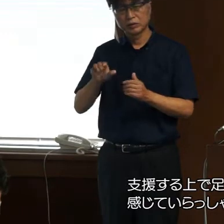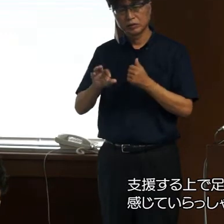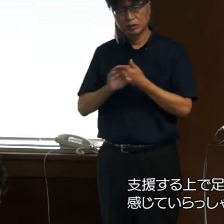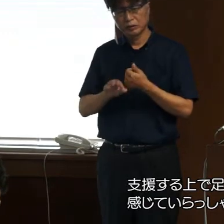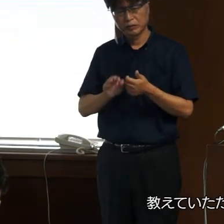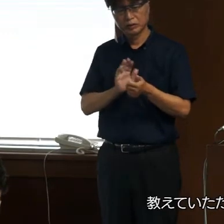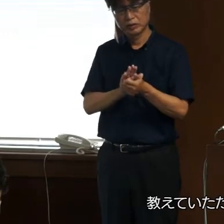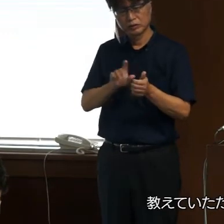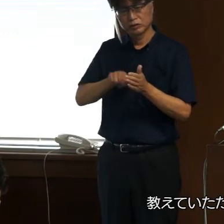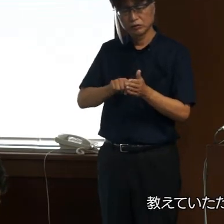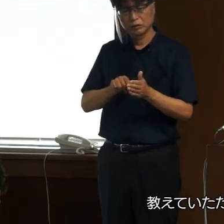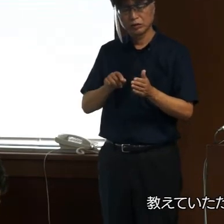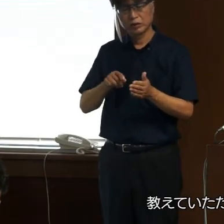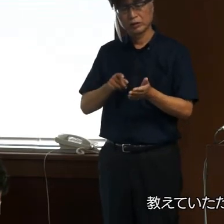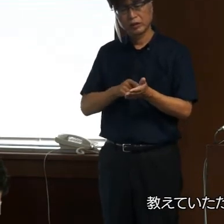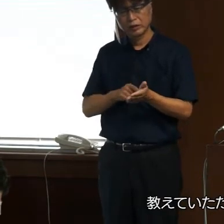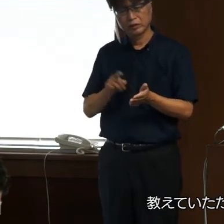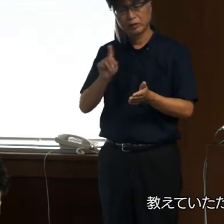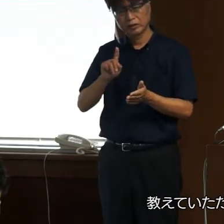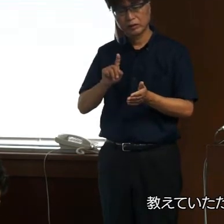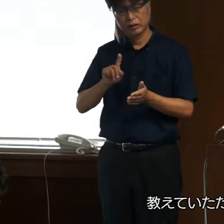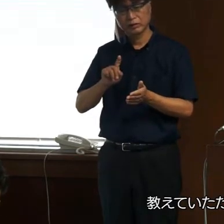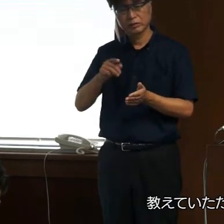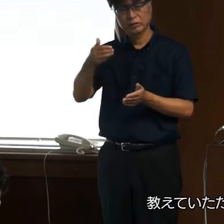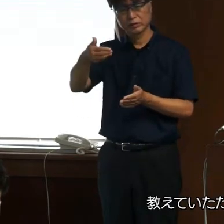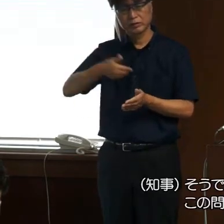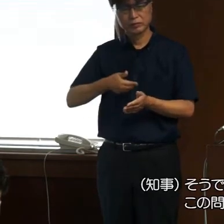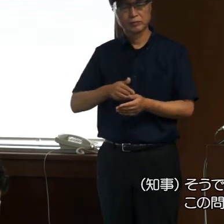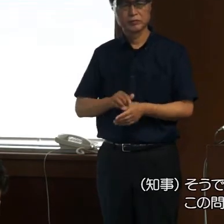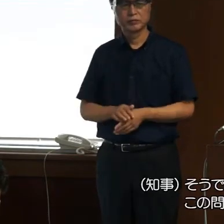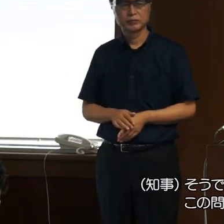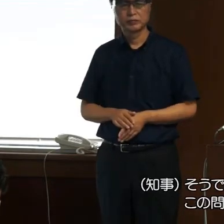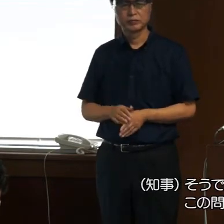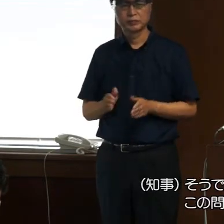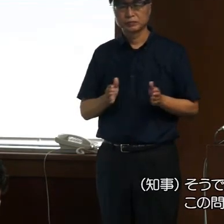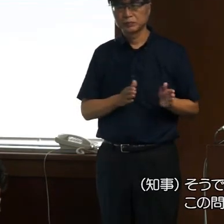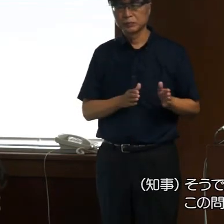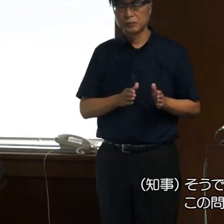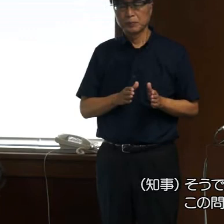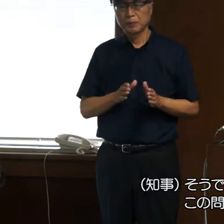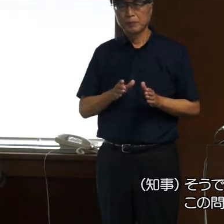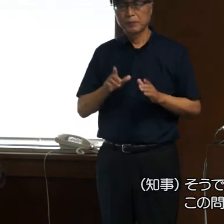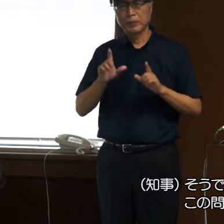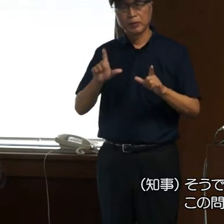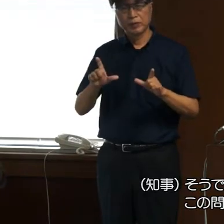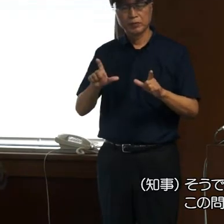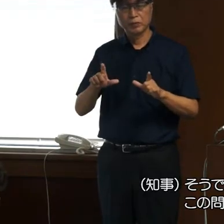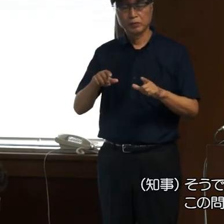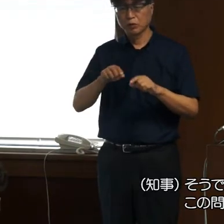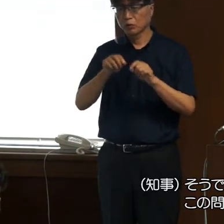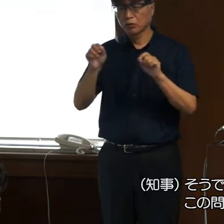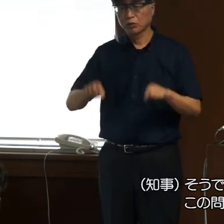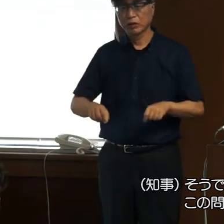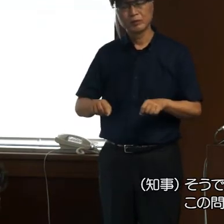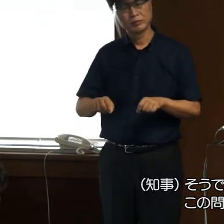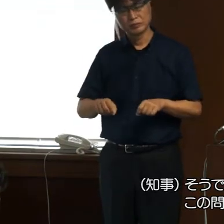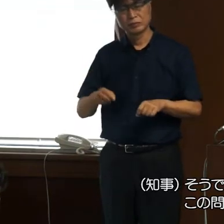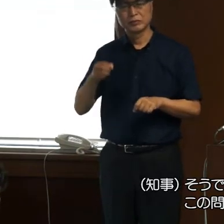るのかというところをちょっと教えていただければと思います。 そうですね、この問題非常に難しく